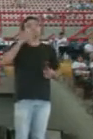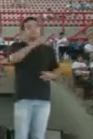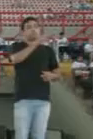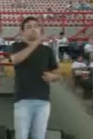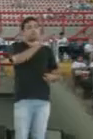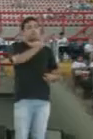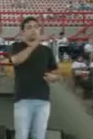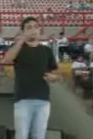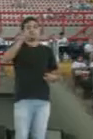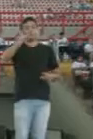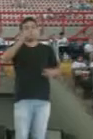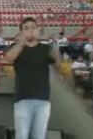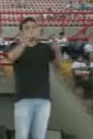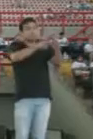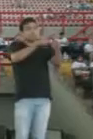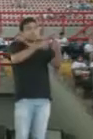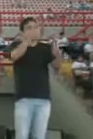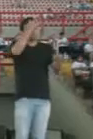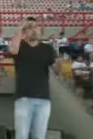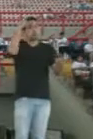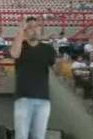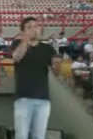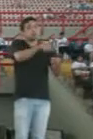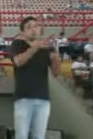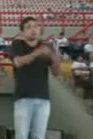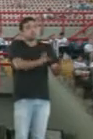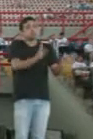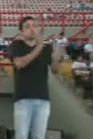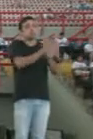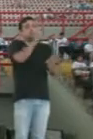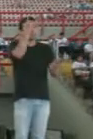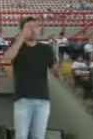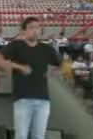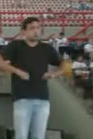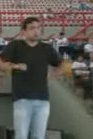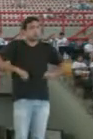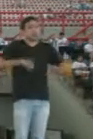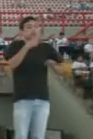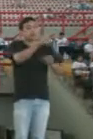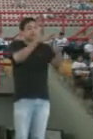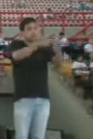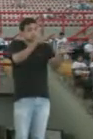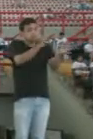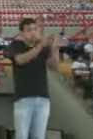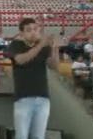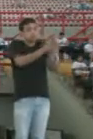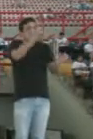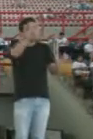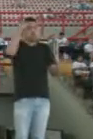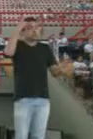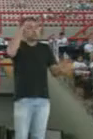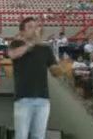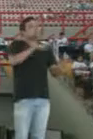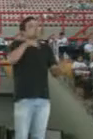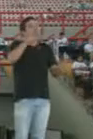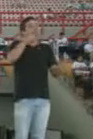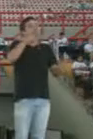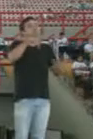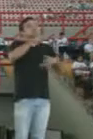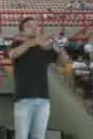uma cidade que nasceu de gente excluída, uma cidade que nasceu de pobres que não